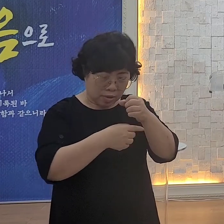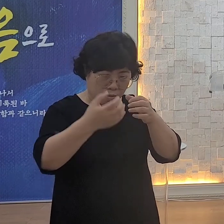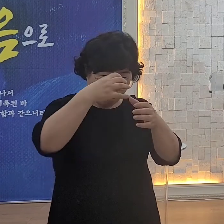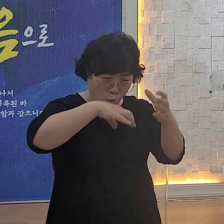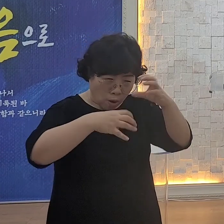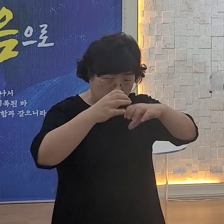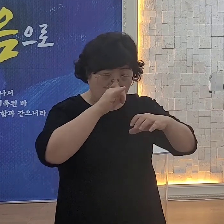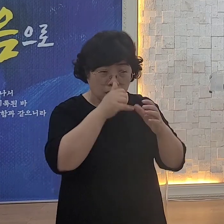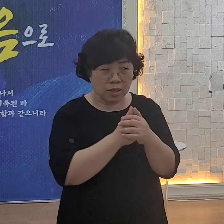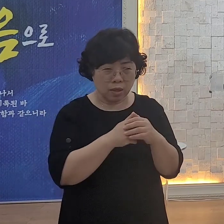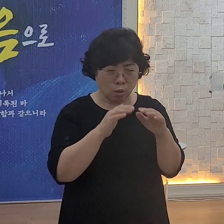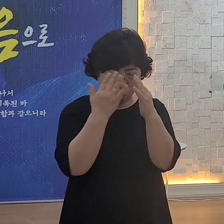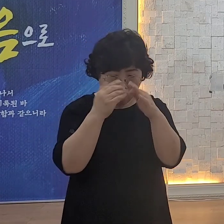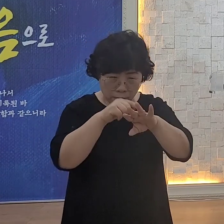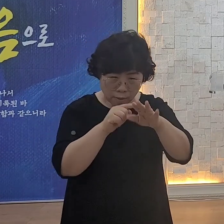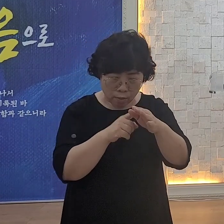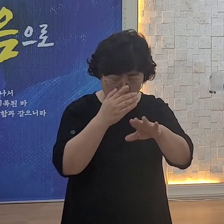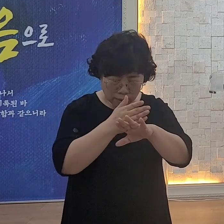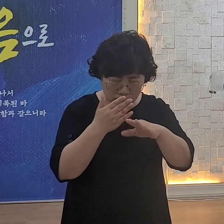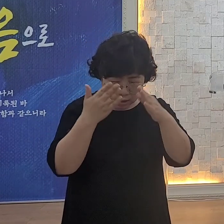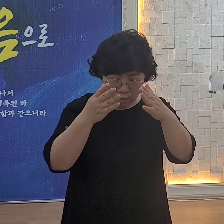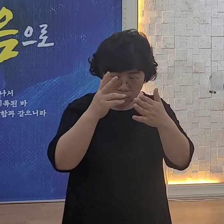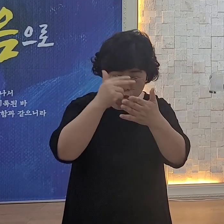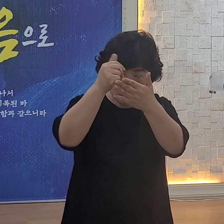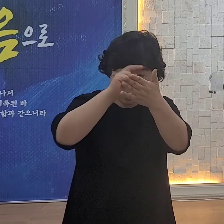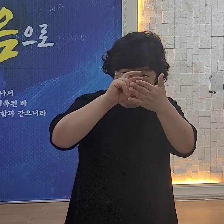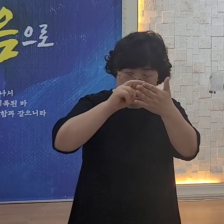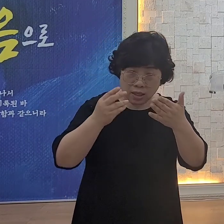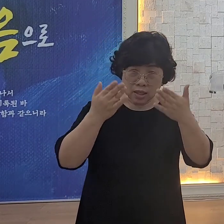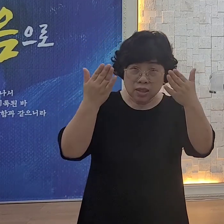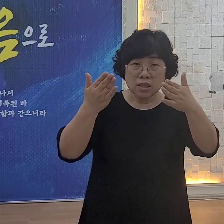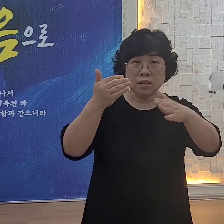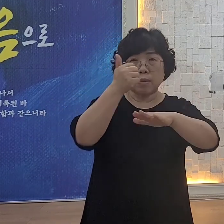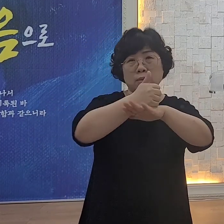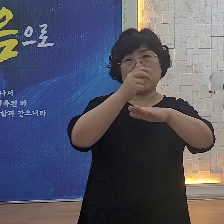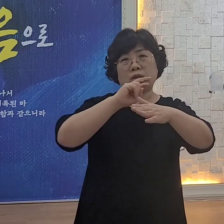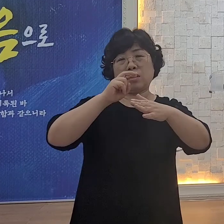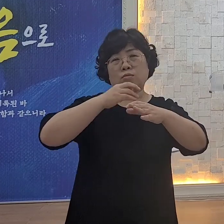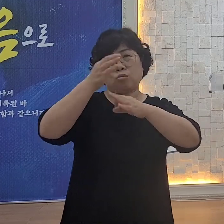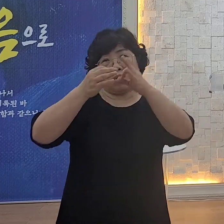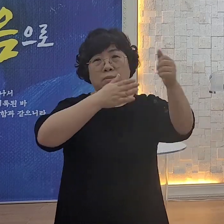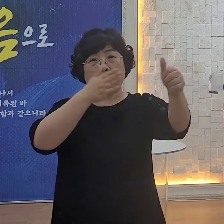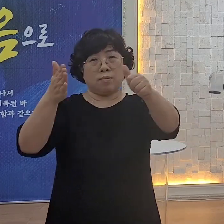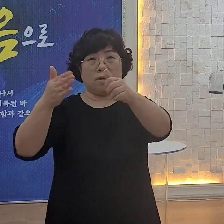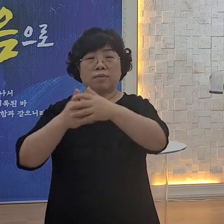전심으로 감사하면서 주님을 찬양하는 우리 마지막 곡이 되길 원합니다.